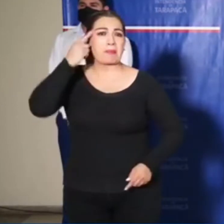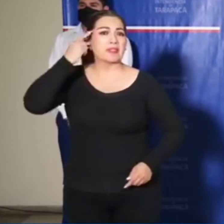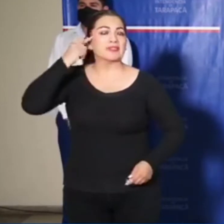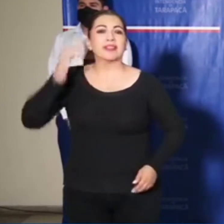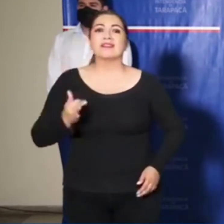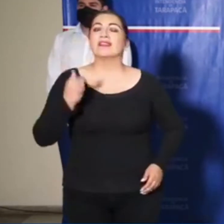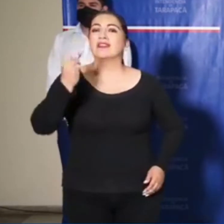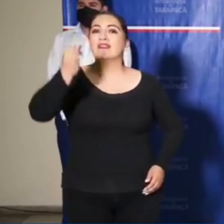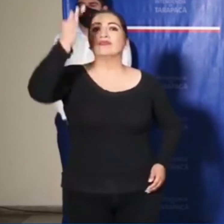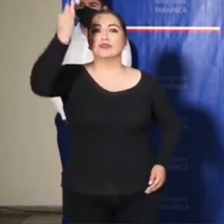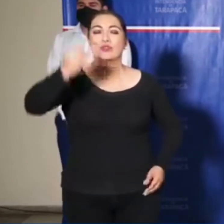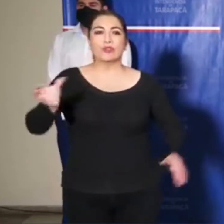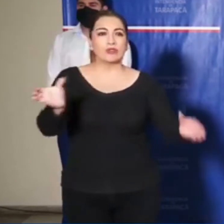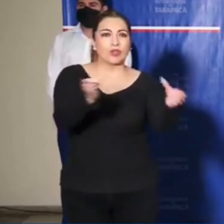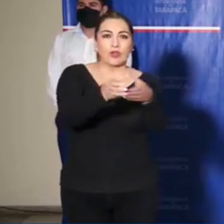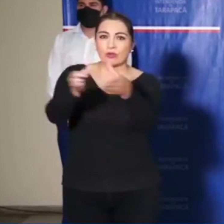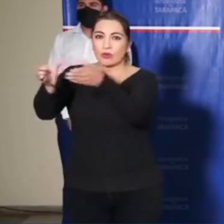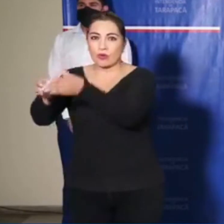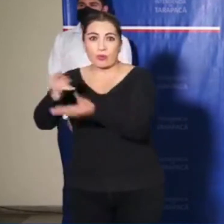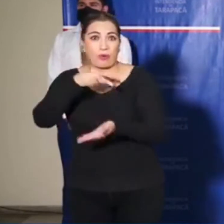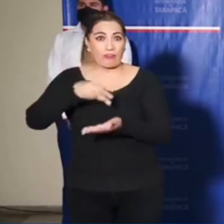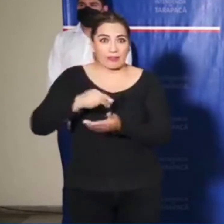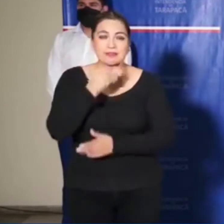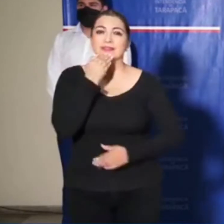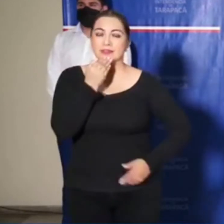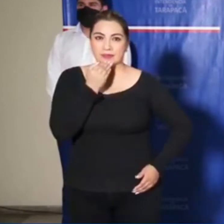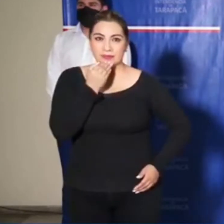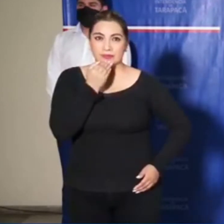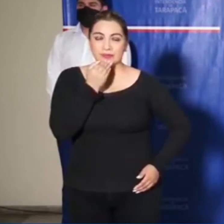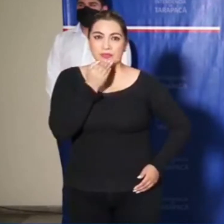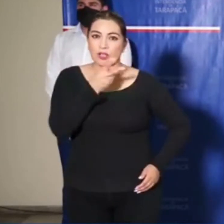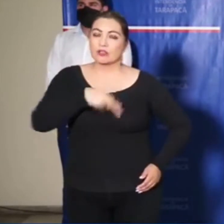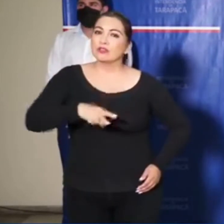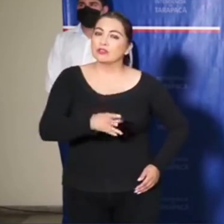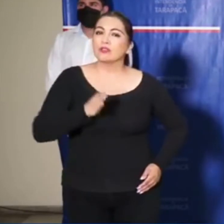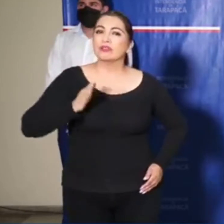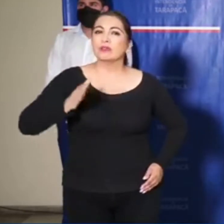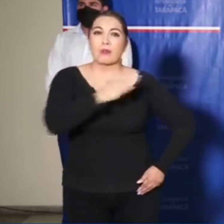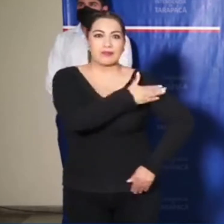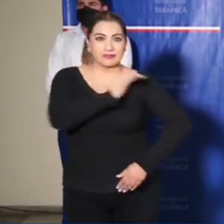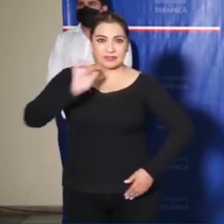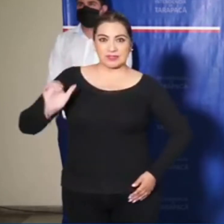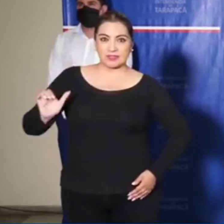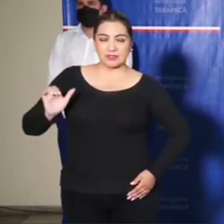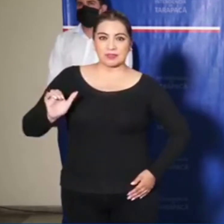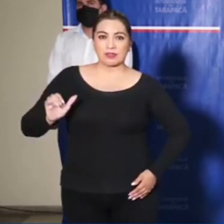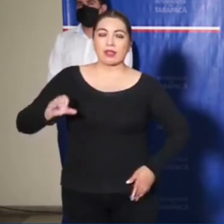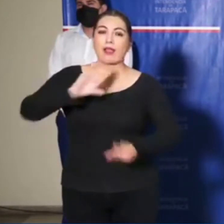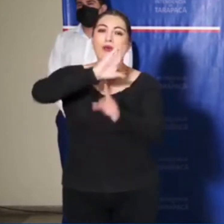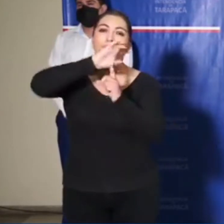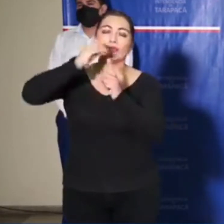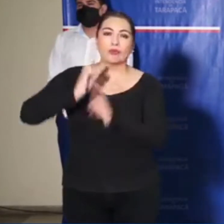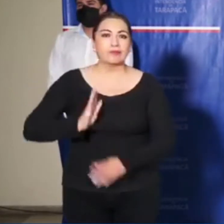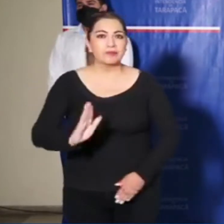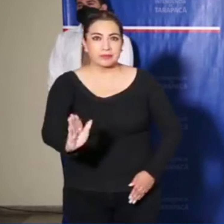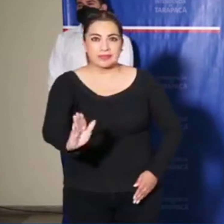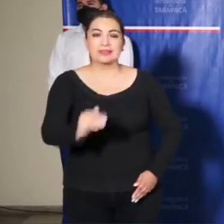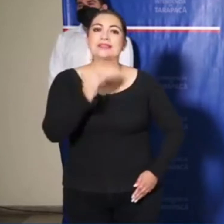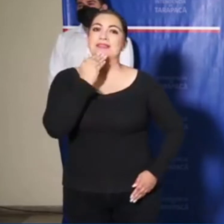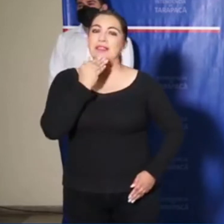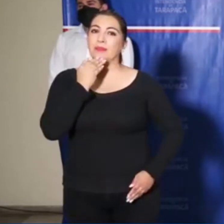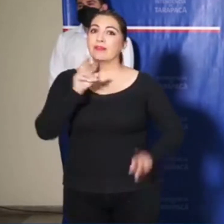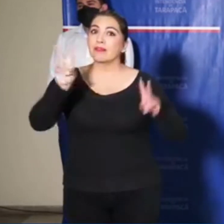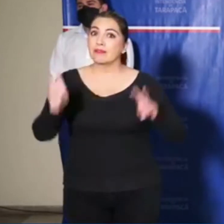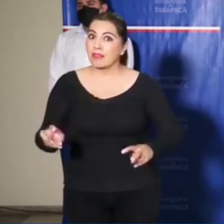de los bailes religiosos, y cómo mantener esa fe, esa cultura, pero al mismo tiempo